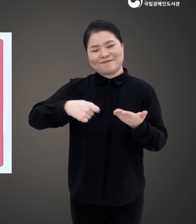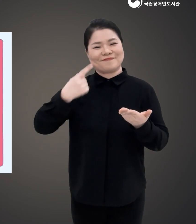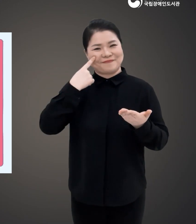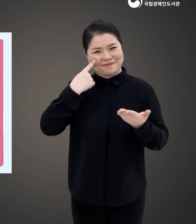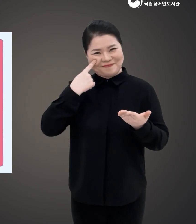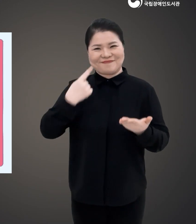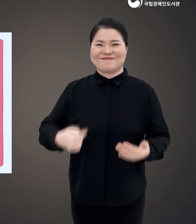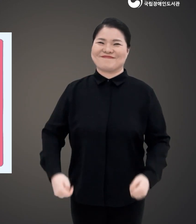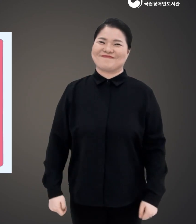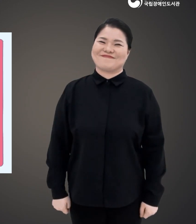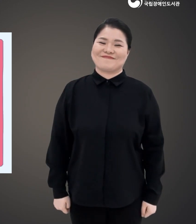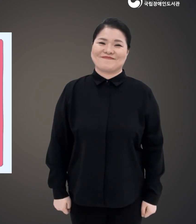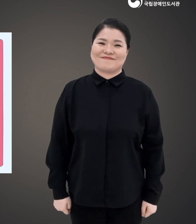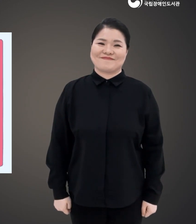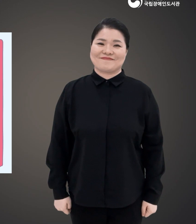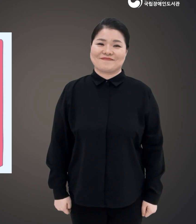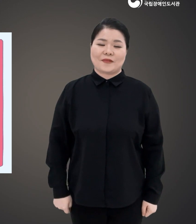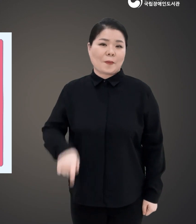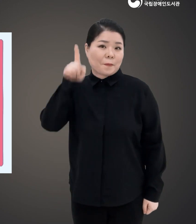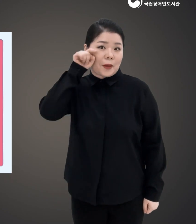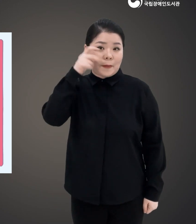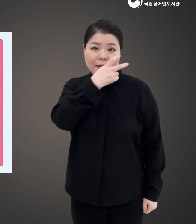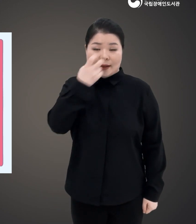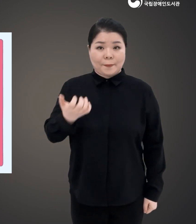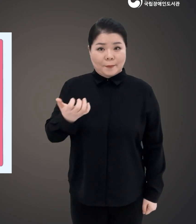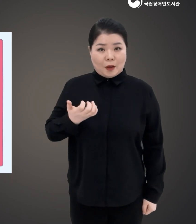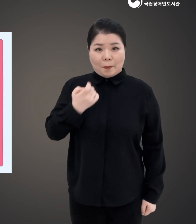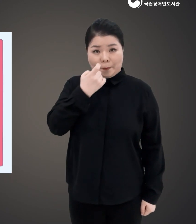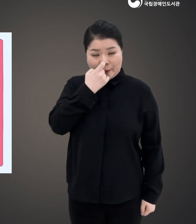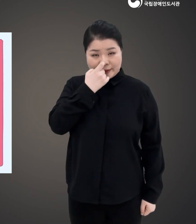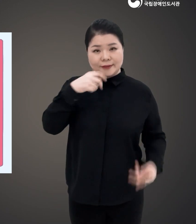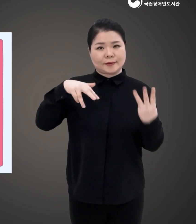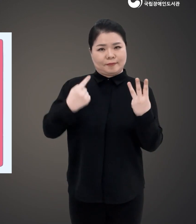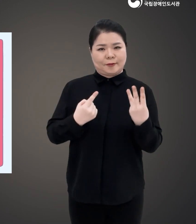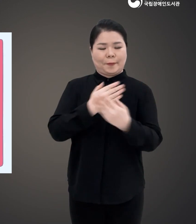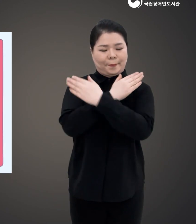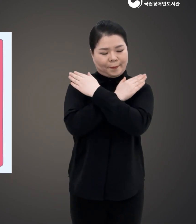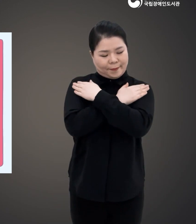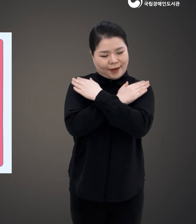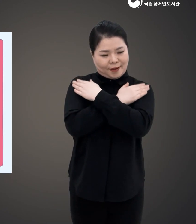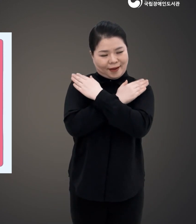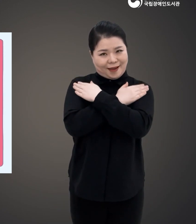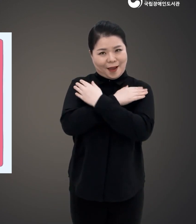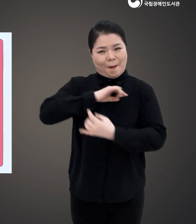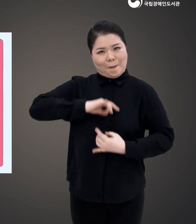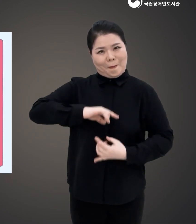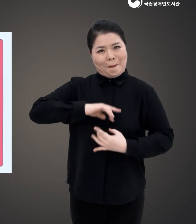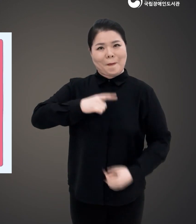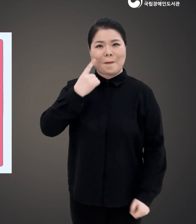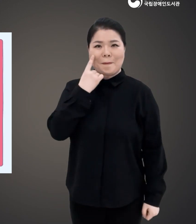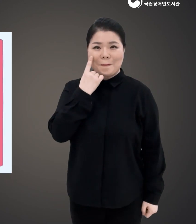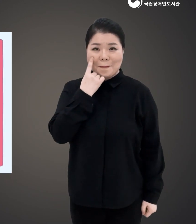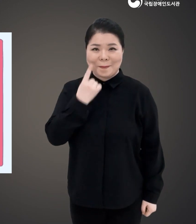기록한다. 매일 자기 전에 자기 자신을 3초간 감싸 안아주며 이렇게